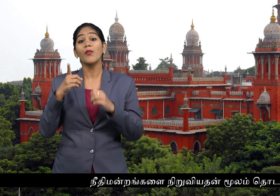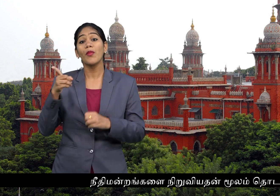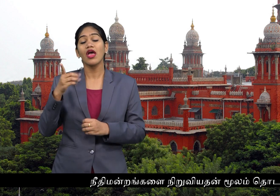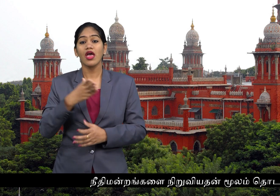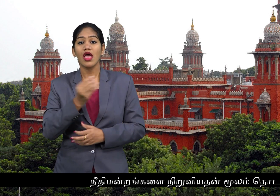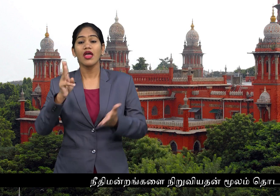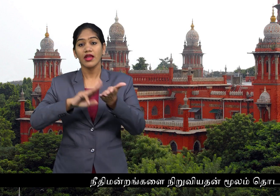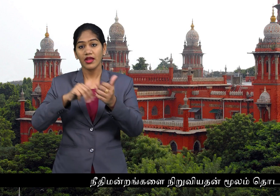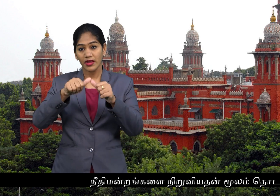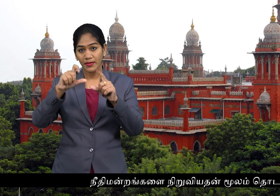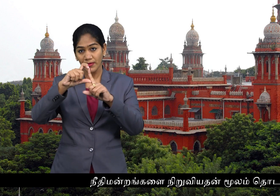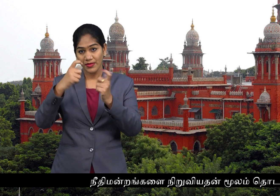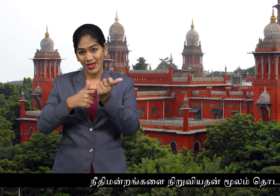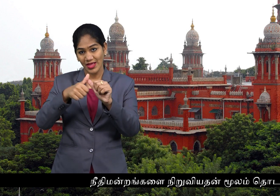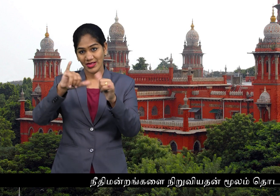மூலம் தொடங்கியது.